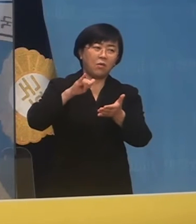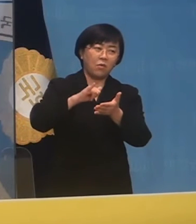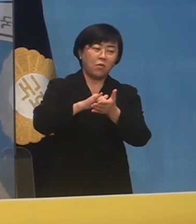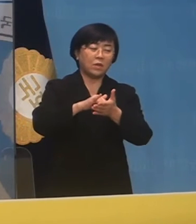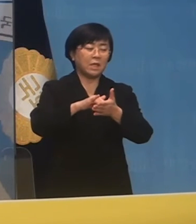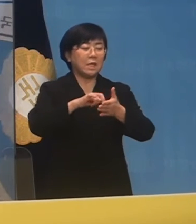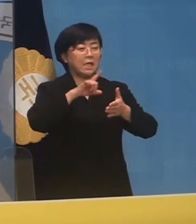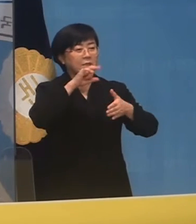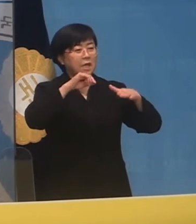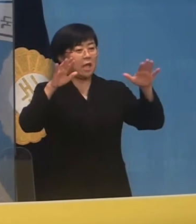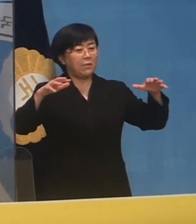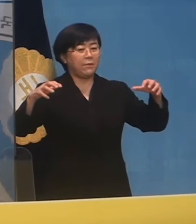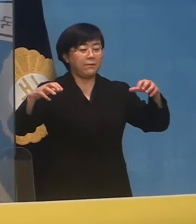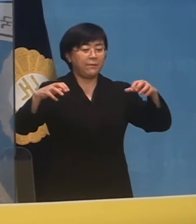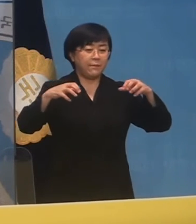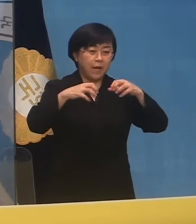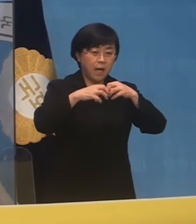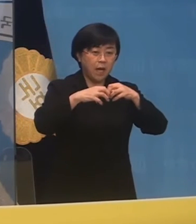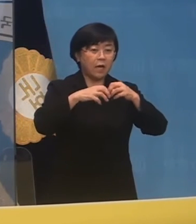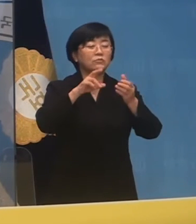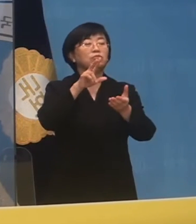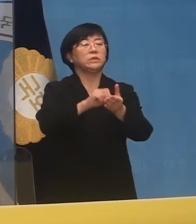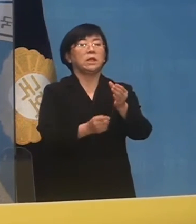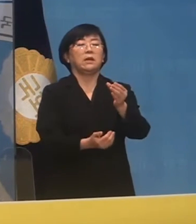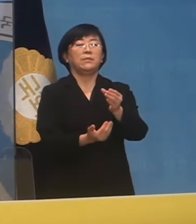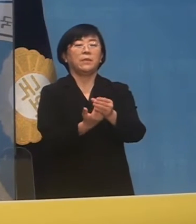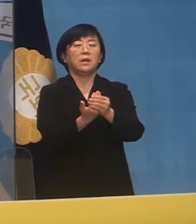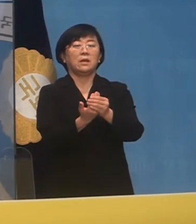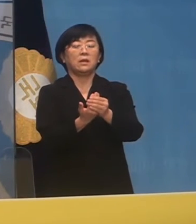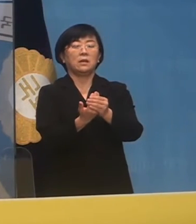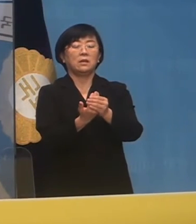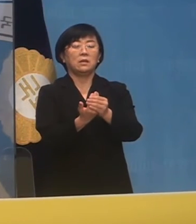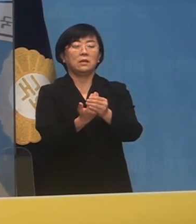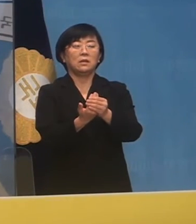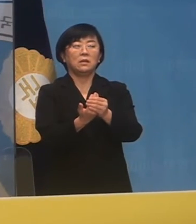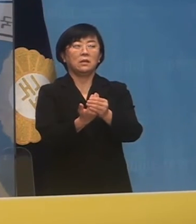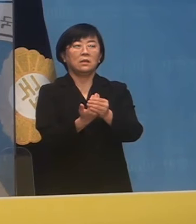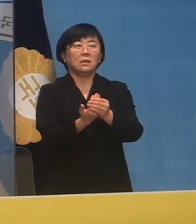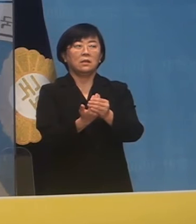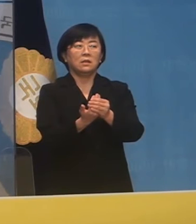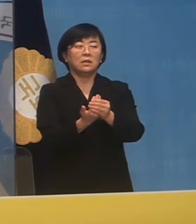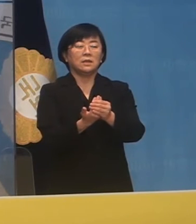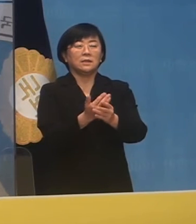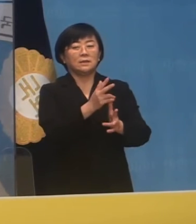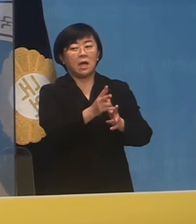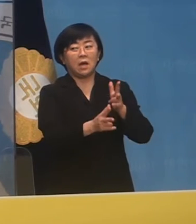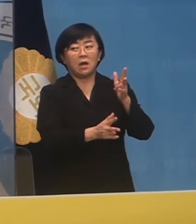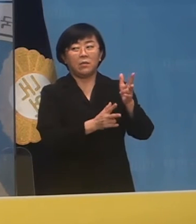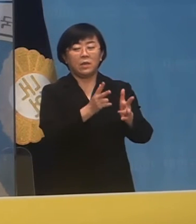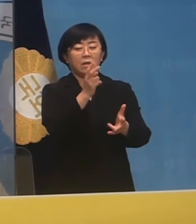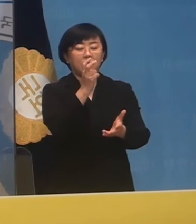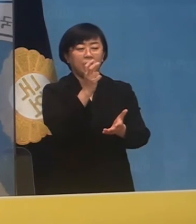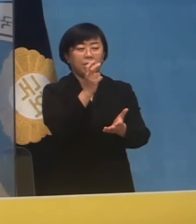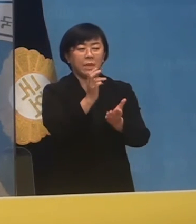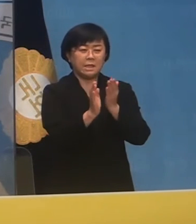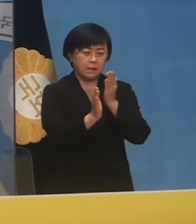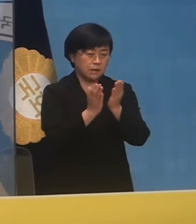조류 충돌 문제가 발생할 가능성이 커서 사업이 부적정합니다.